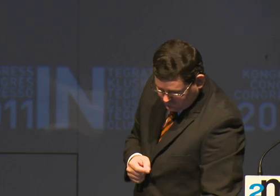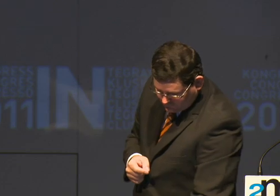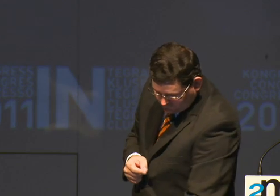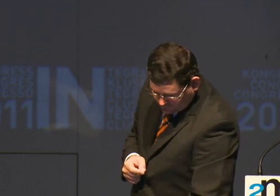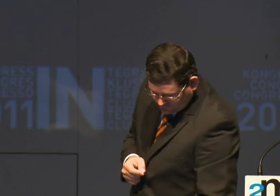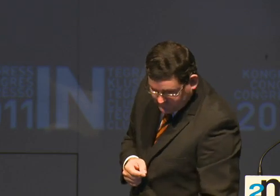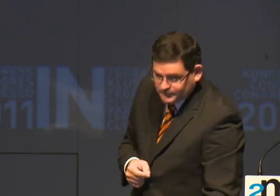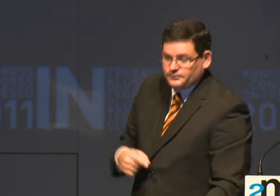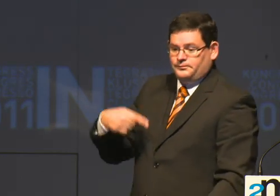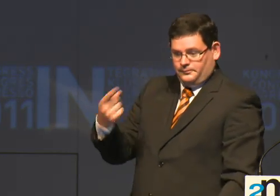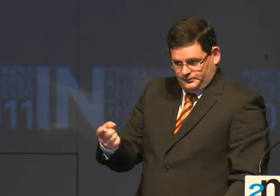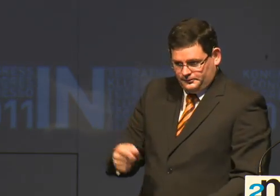sourdes.